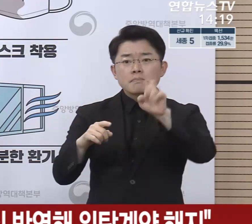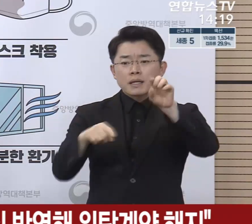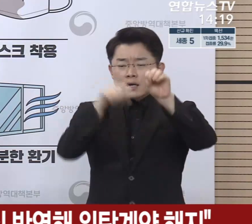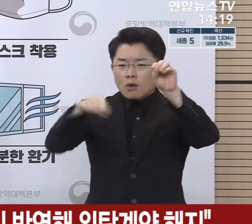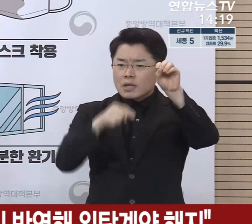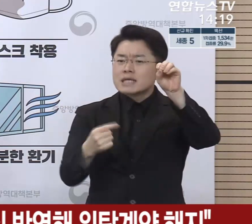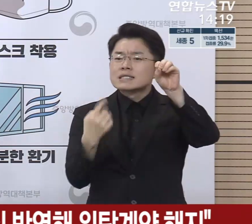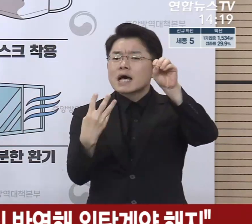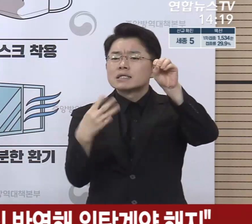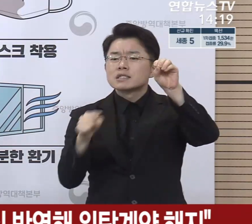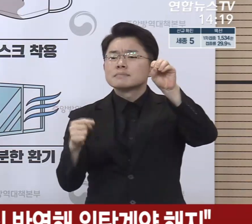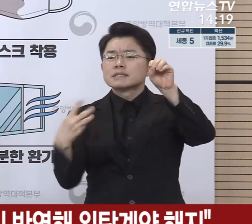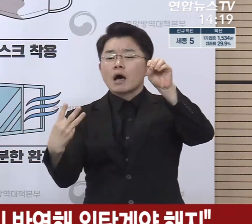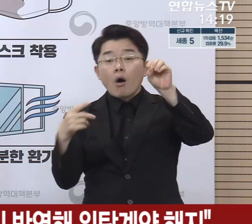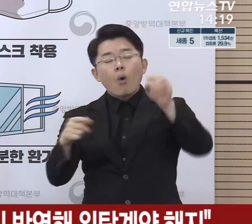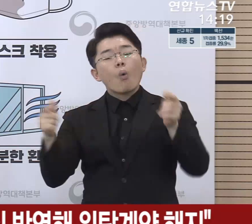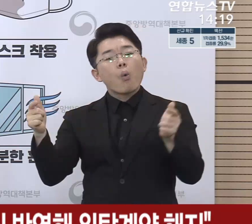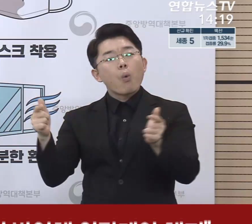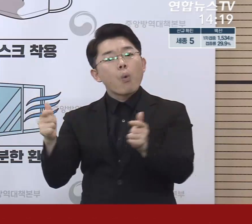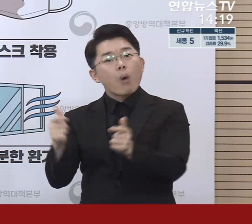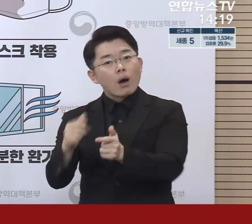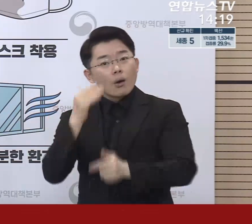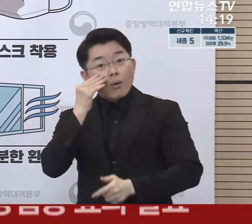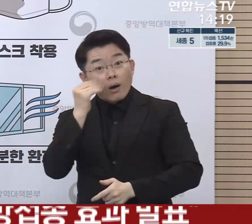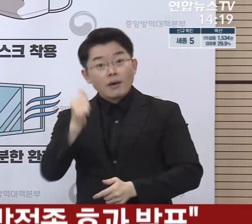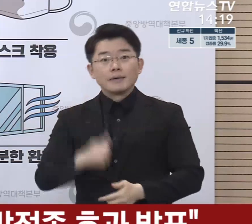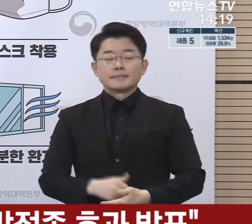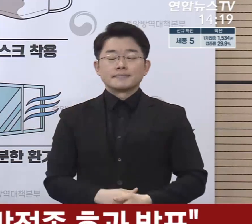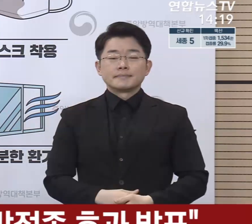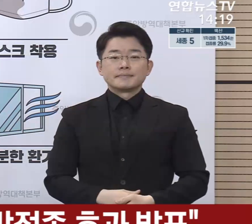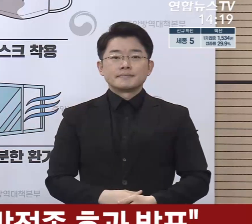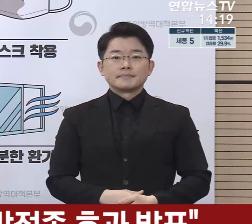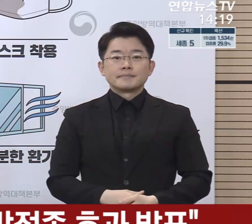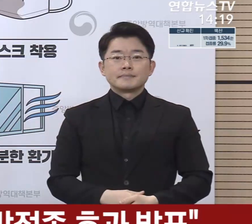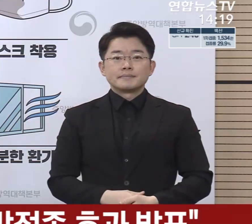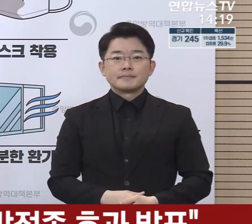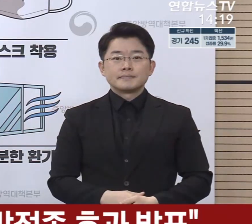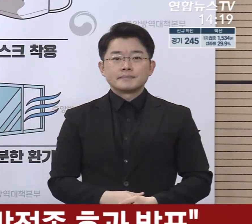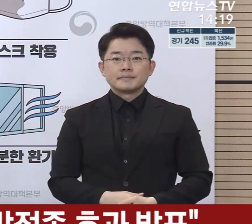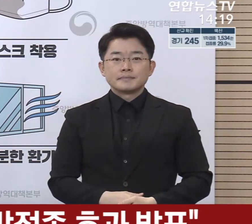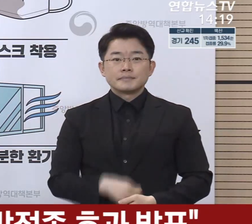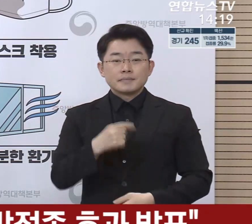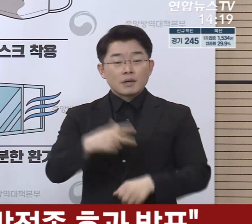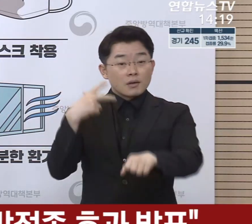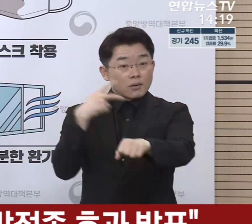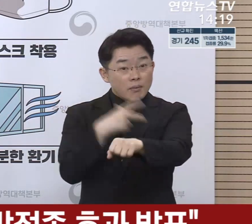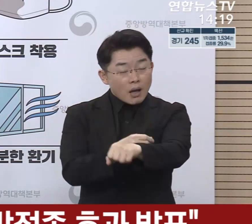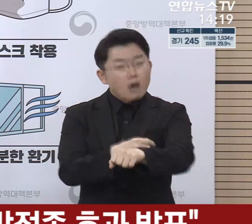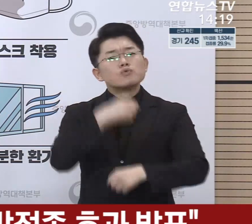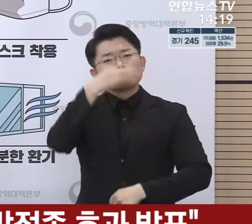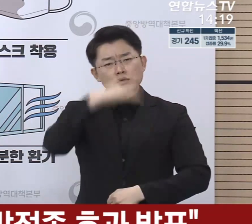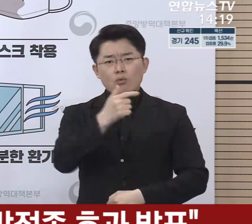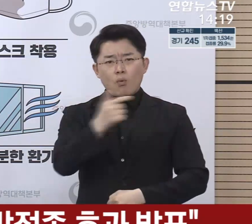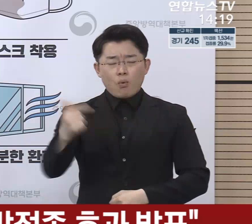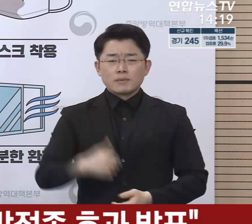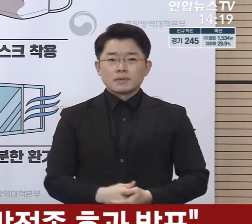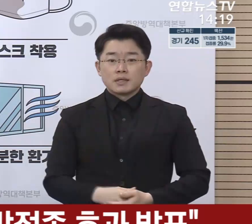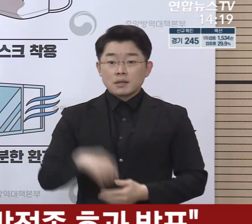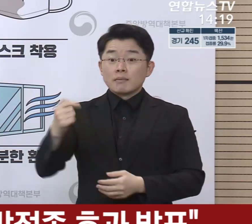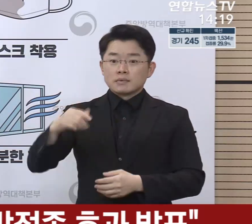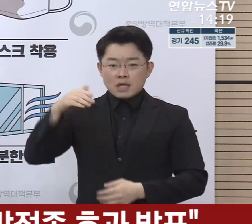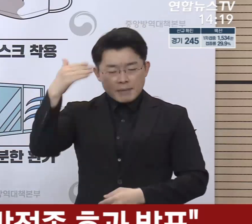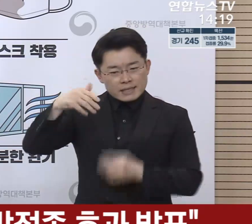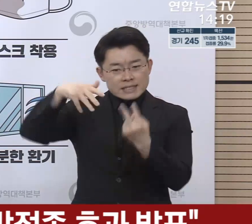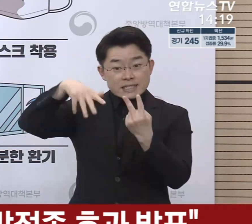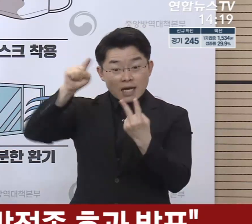명당 4.4명까지 감소를 하였습니다. 이러한 발생률의 감소 추세는 2회 접종률이